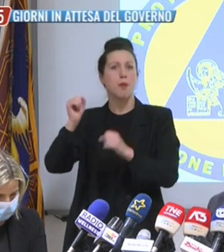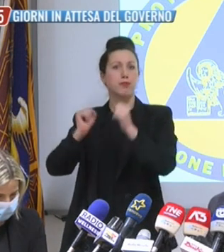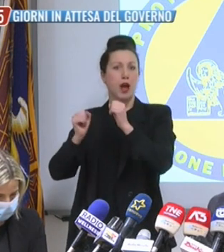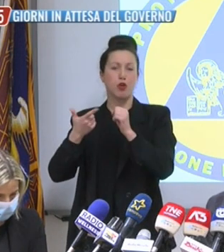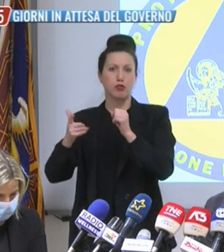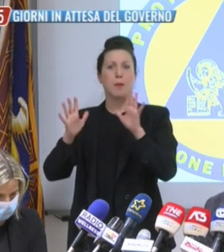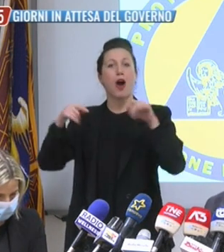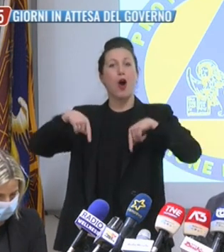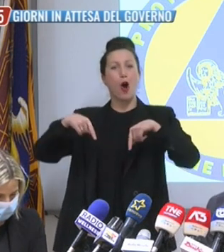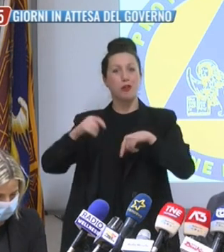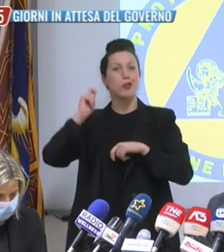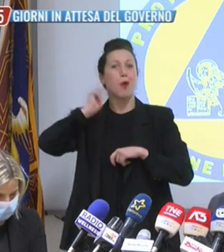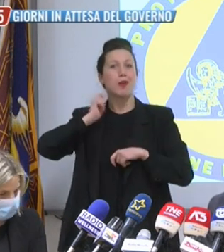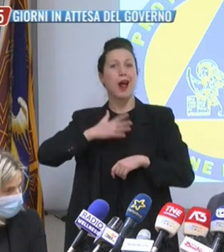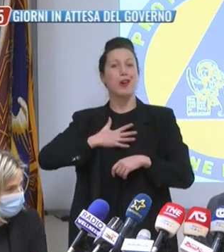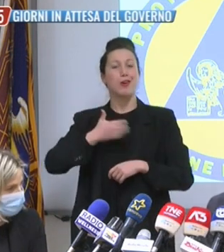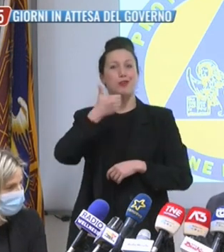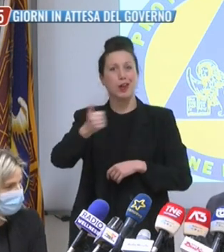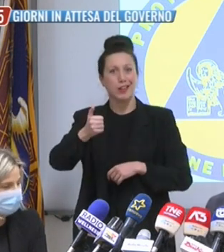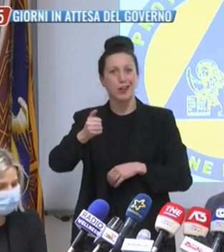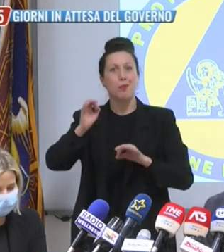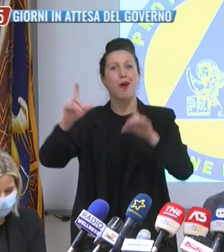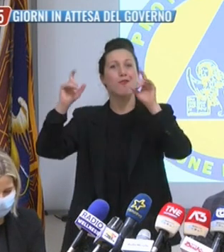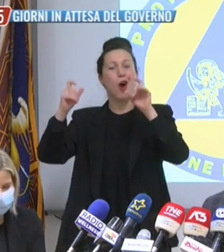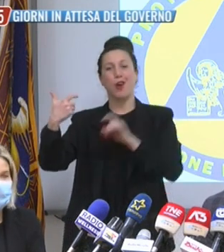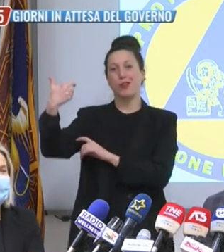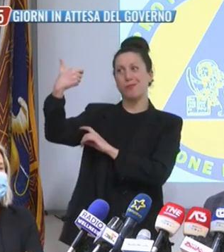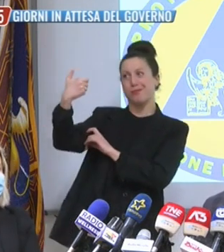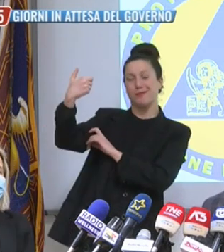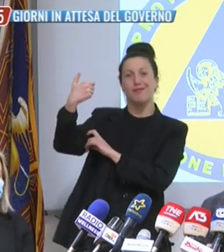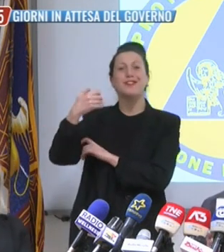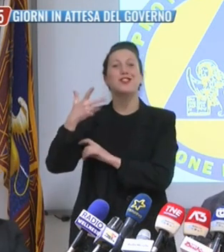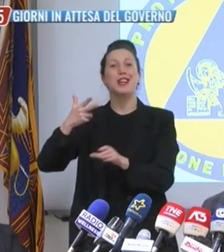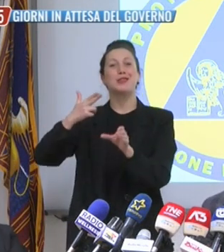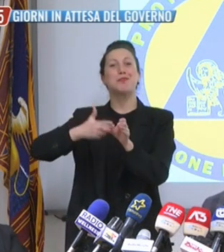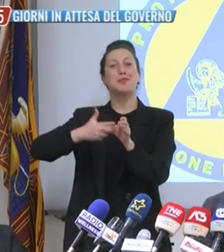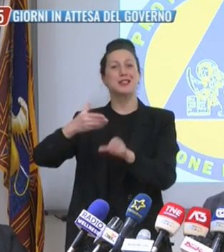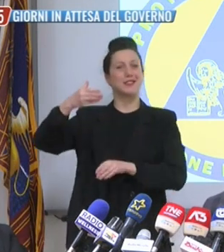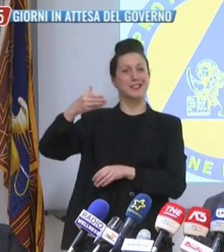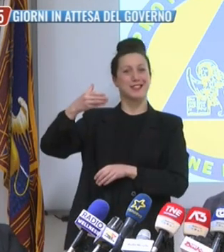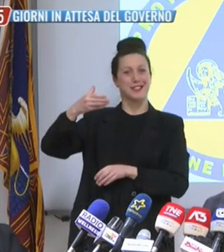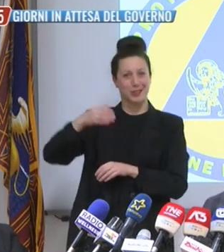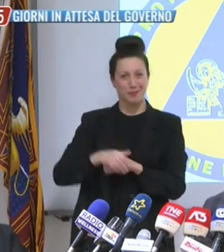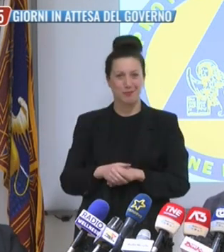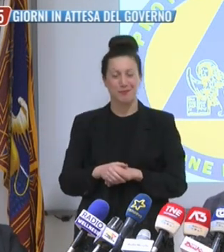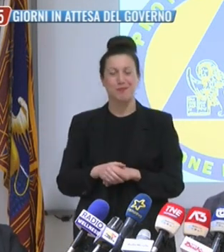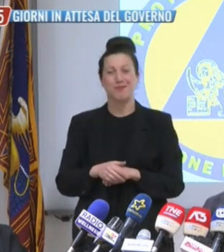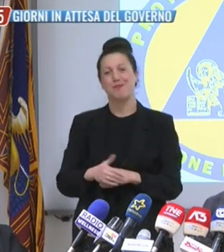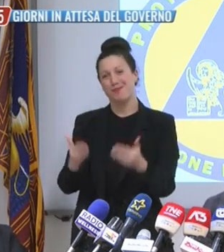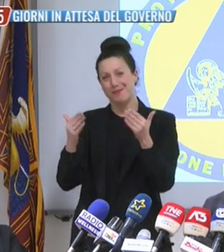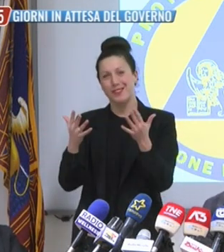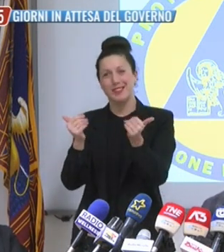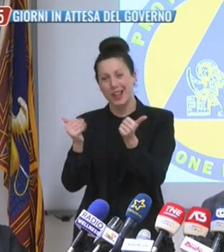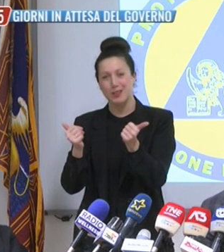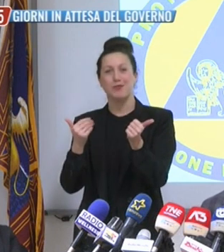100 anni e mi ha mandato una foto con spritz in mano. E quindi la salutiamo e facciamo gli auguri alla signora